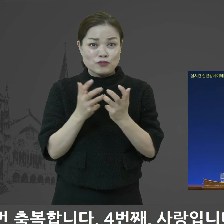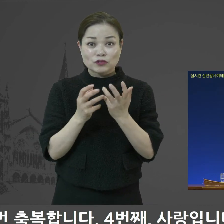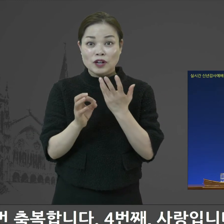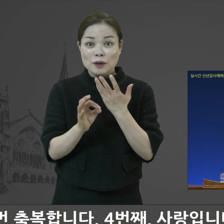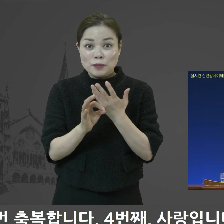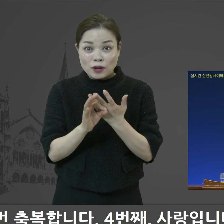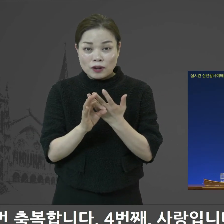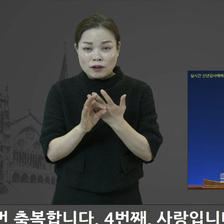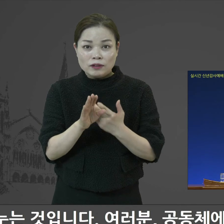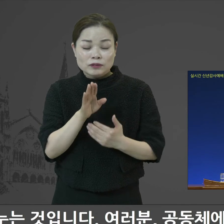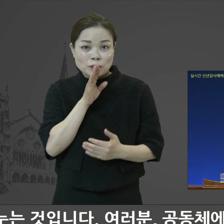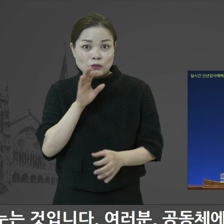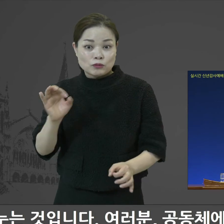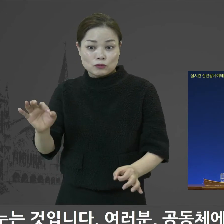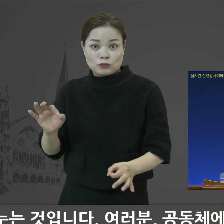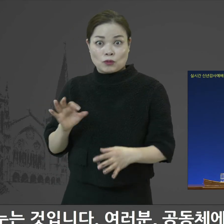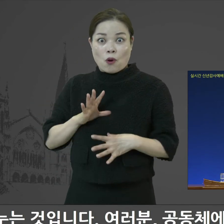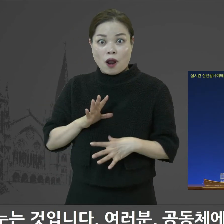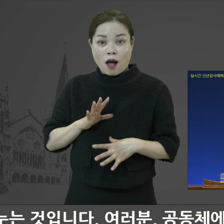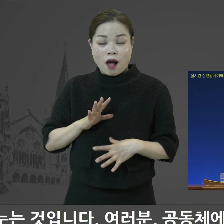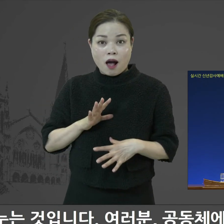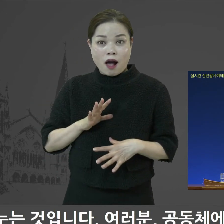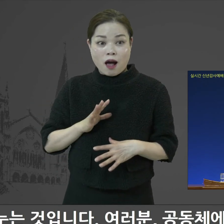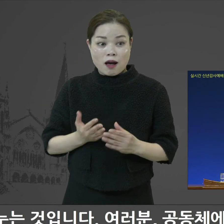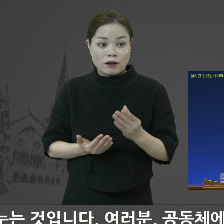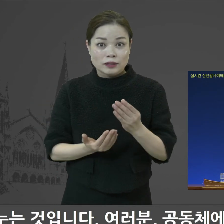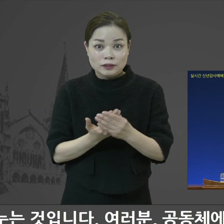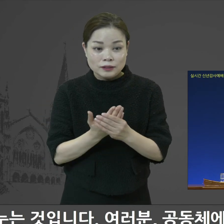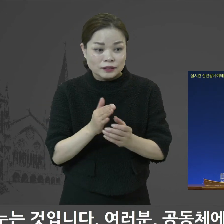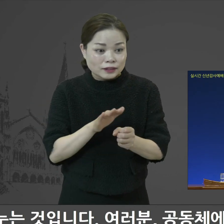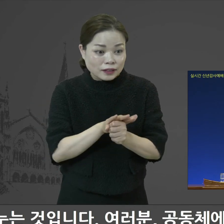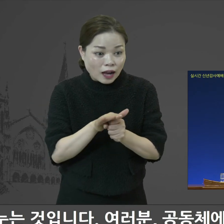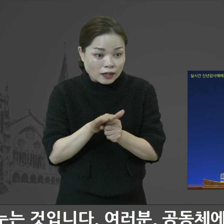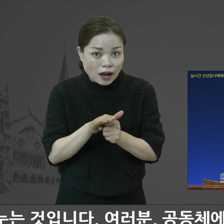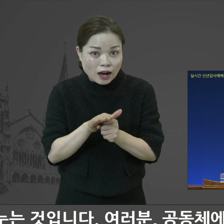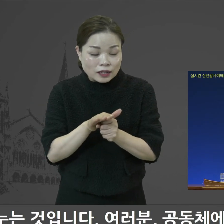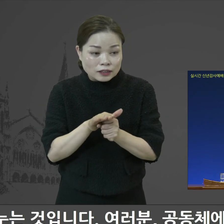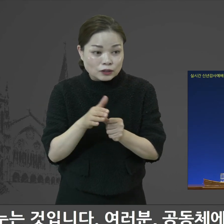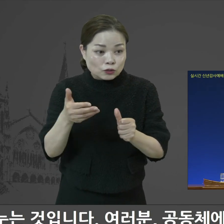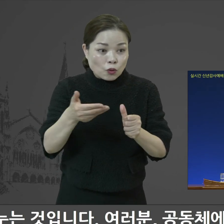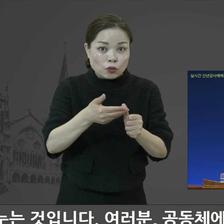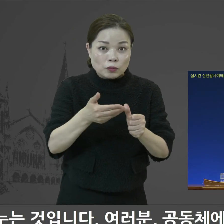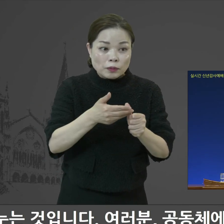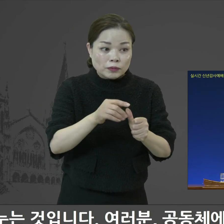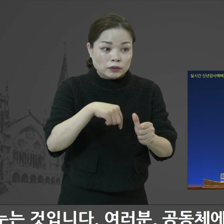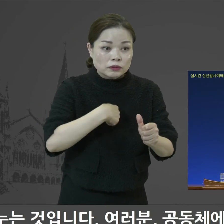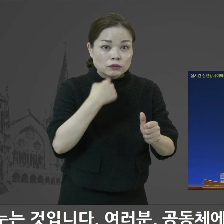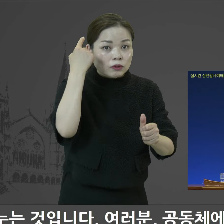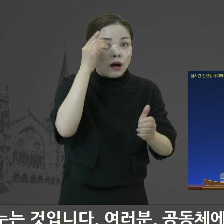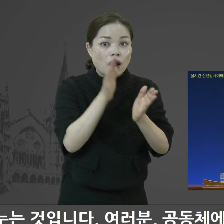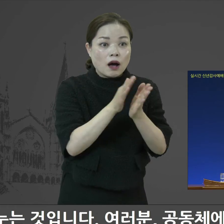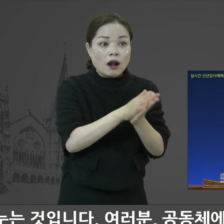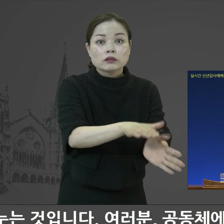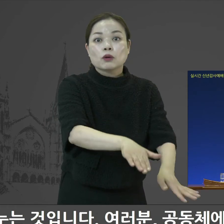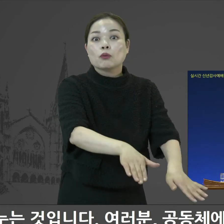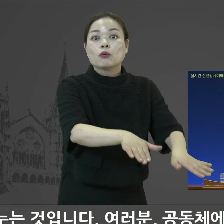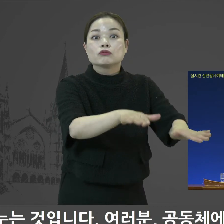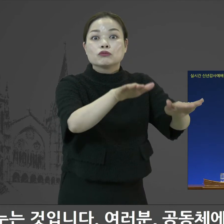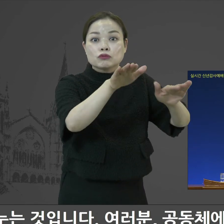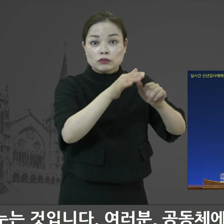보니까 정말 놀라운 일이 일어나요. 사랑이 공급되어지면 스스로 큰답니다. 사랑이